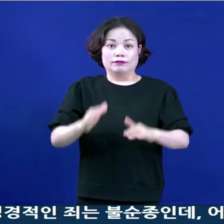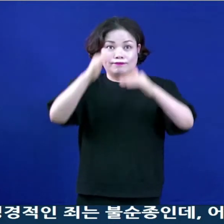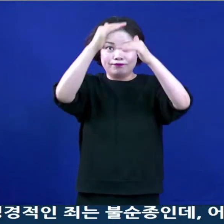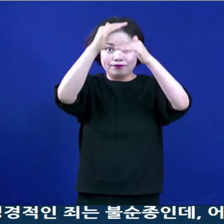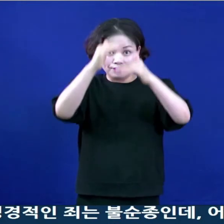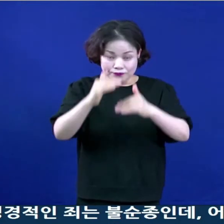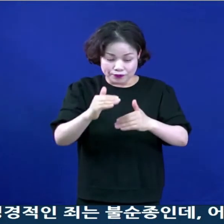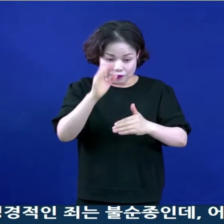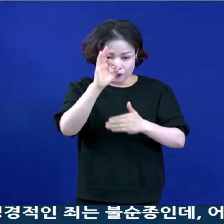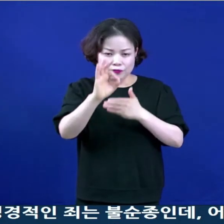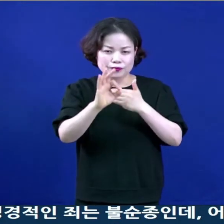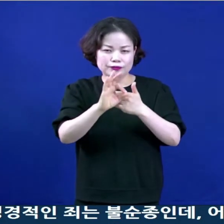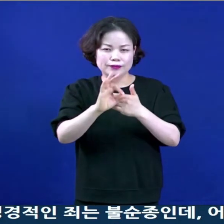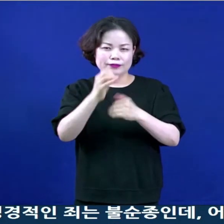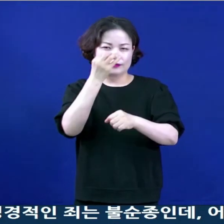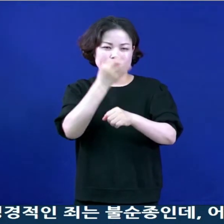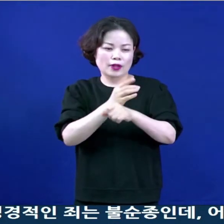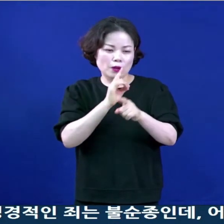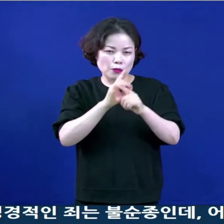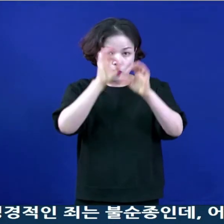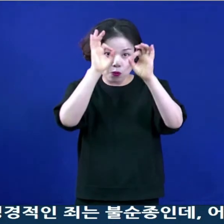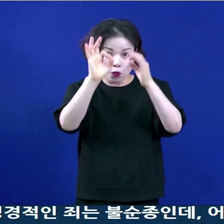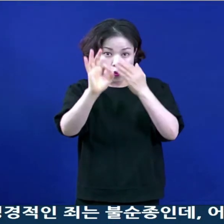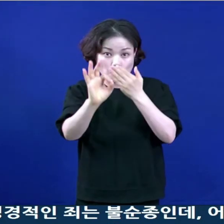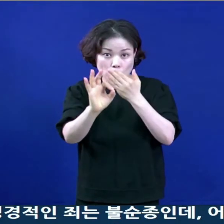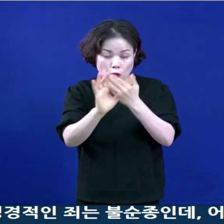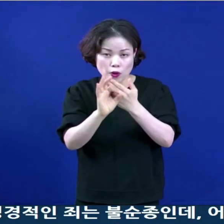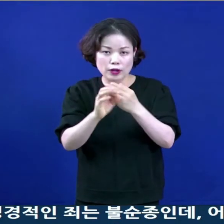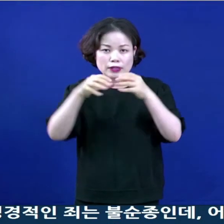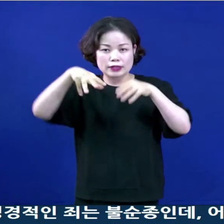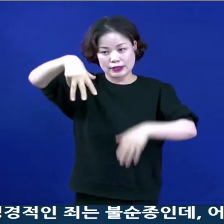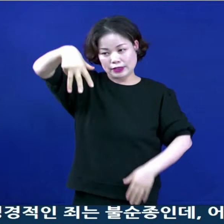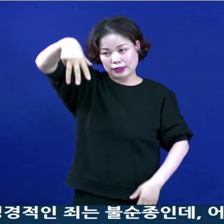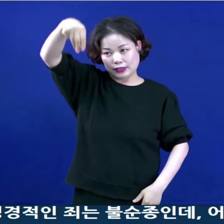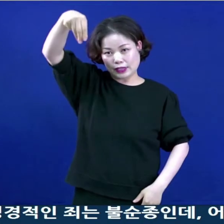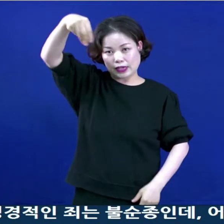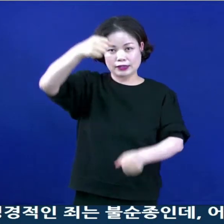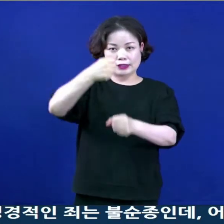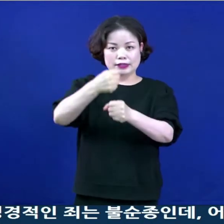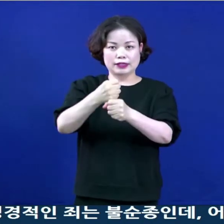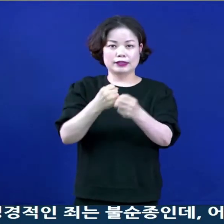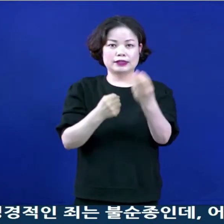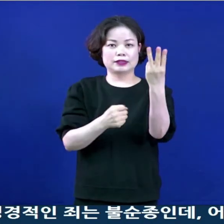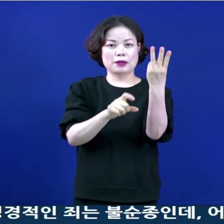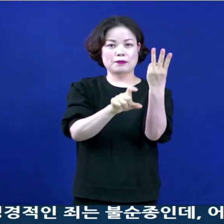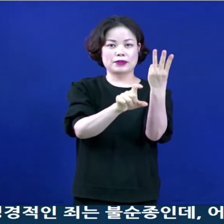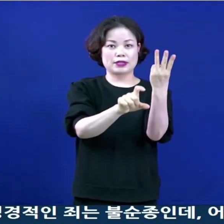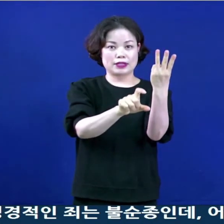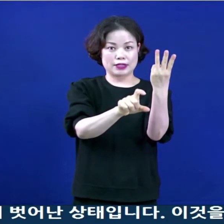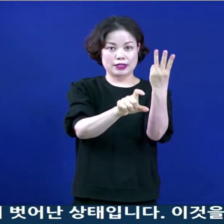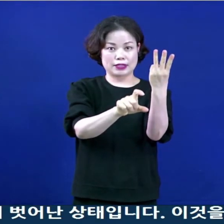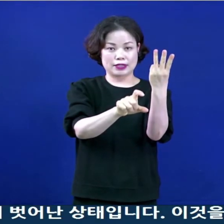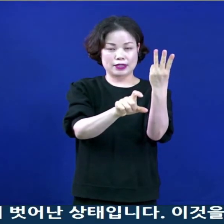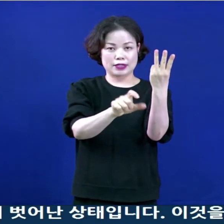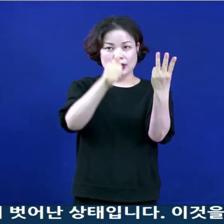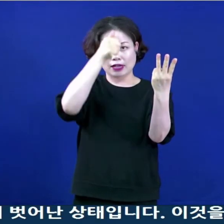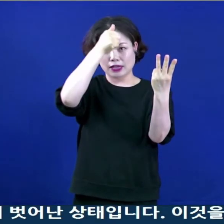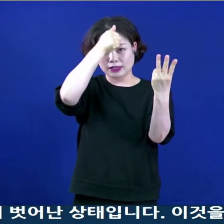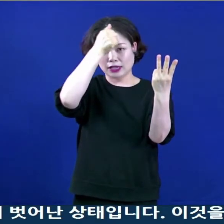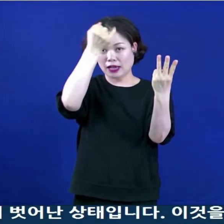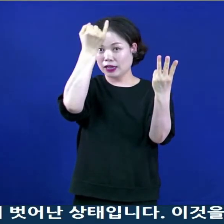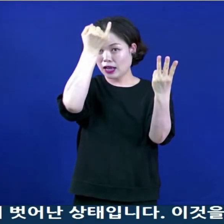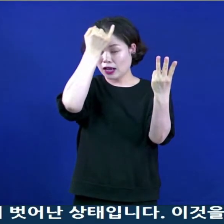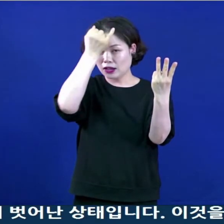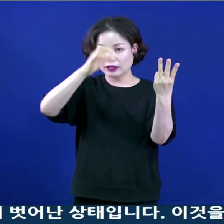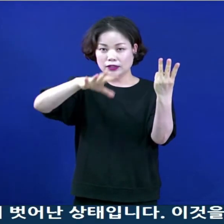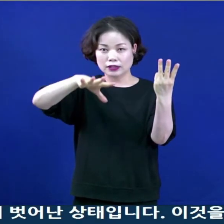본문으로 와보십시다. 간단하게 본문을 보실 건데 창세기 3장이고요. 창세기 3장은 아담과